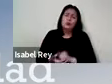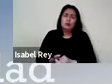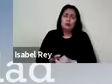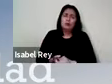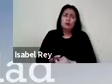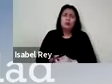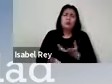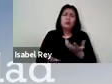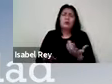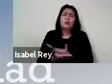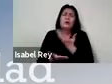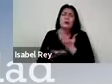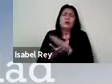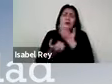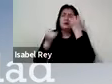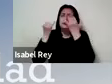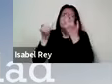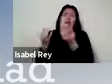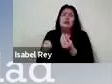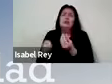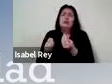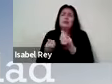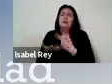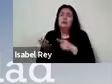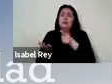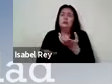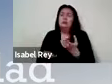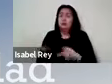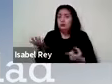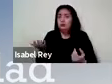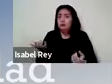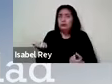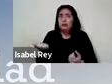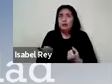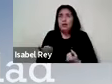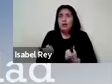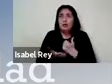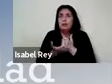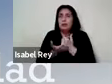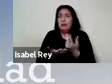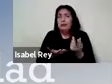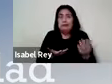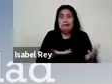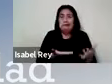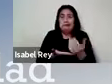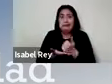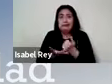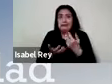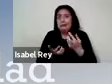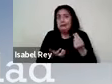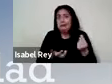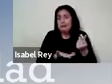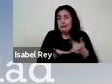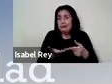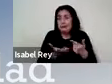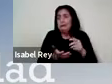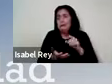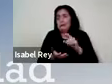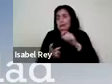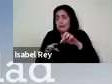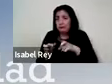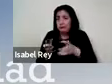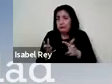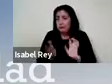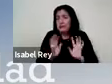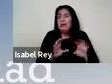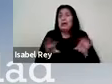tus innovaciones y cómo te agencias para conseguir los recursos que te permiten